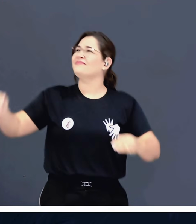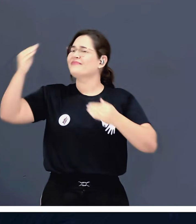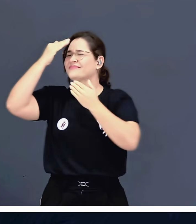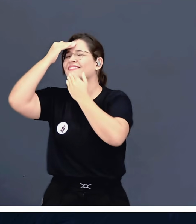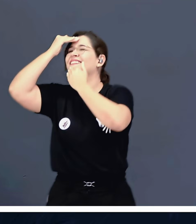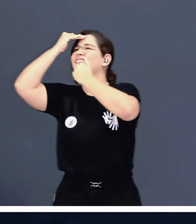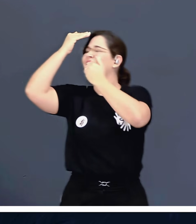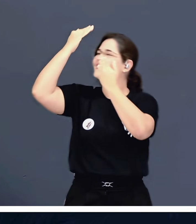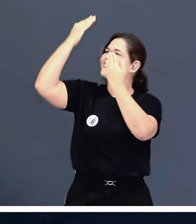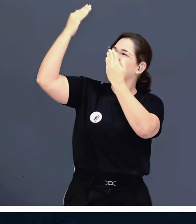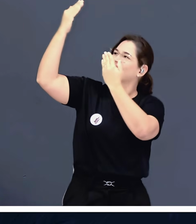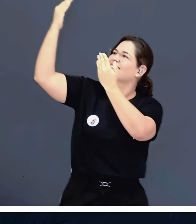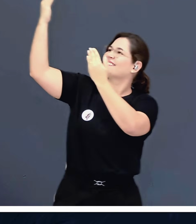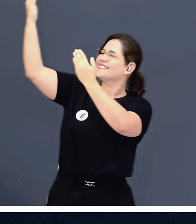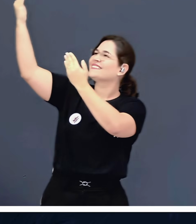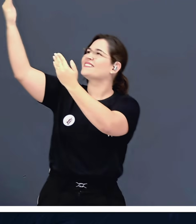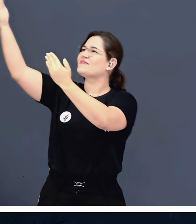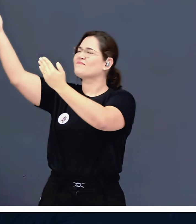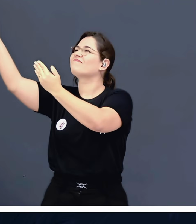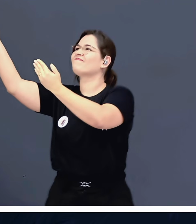Eu te agradeço.